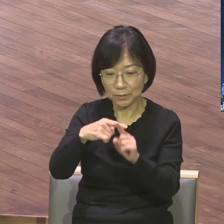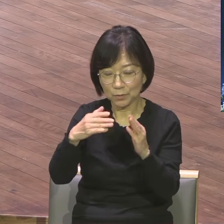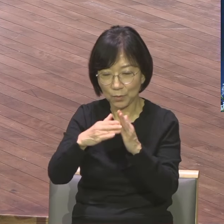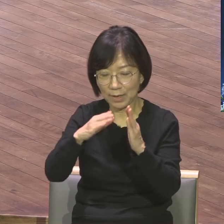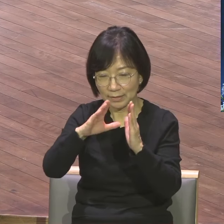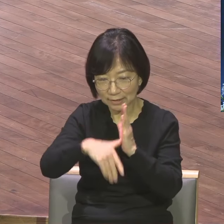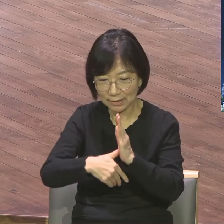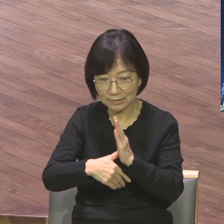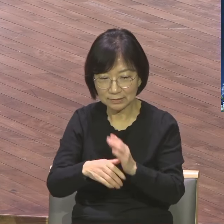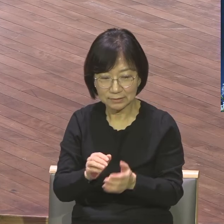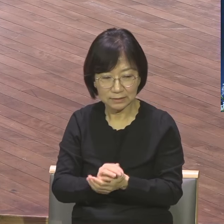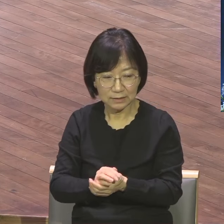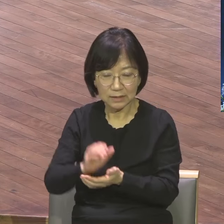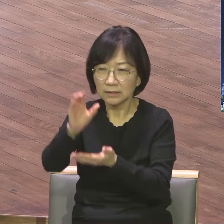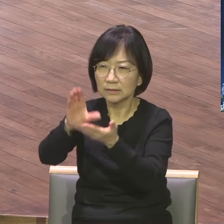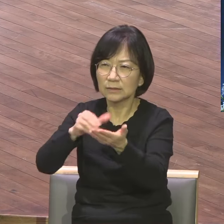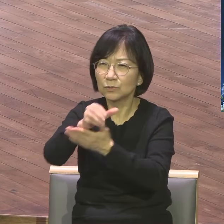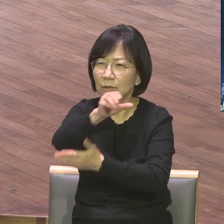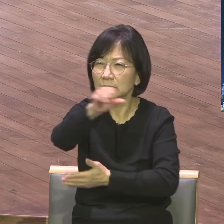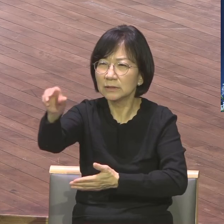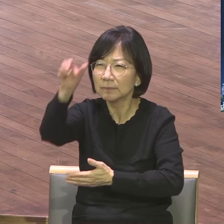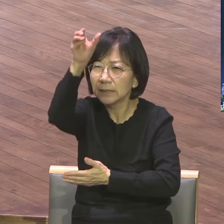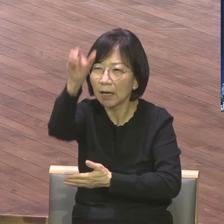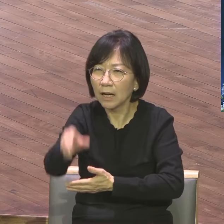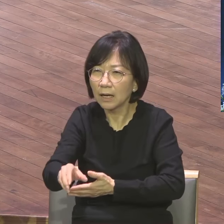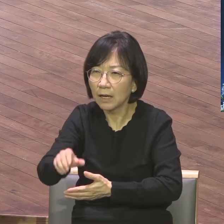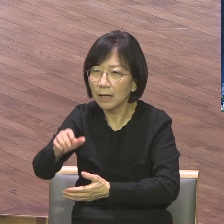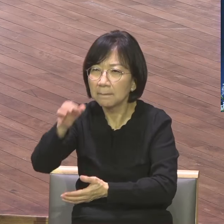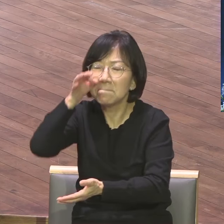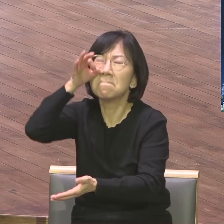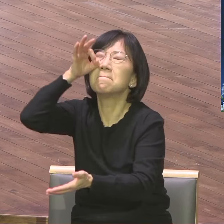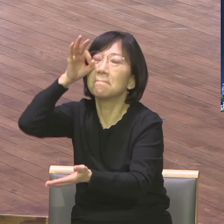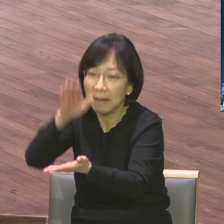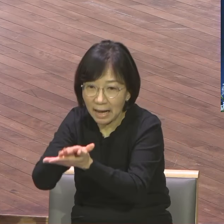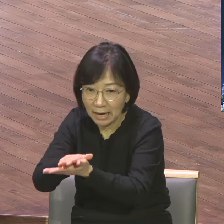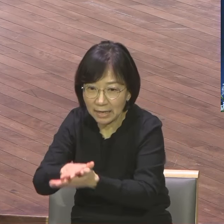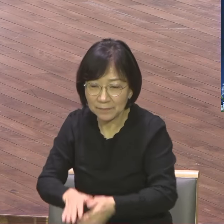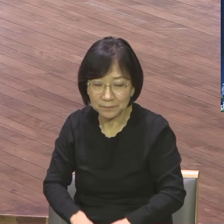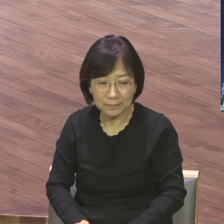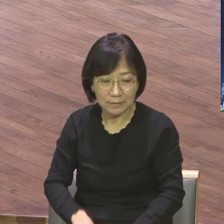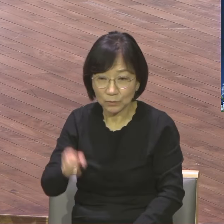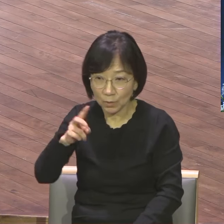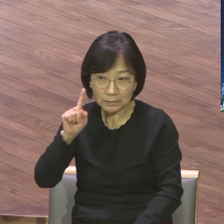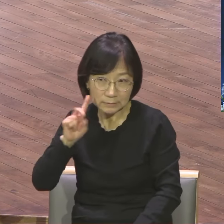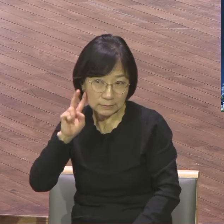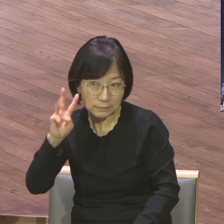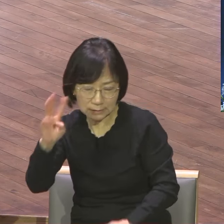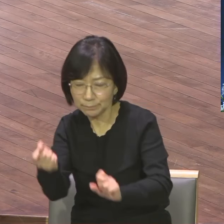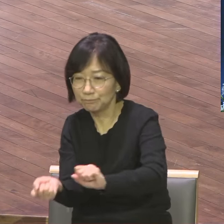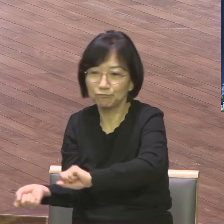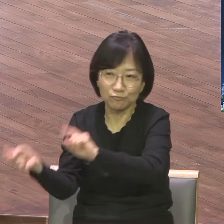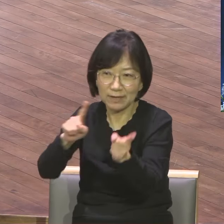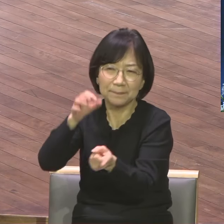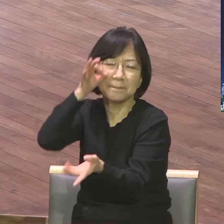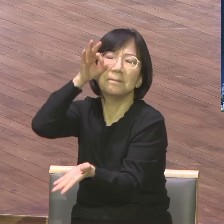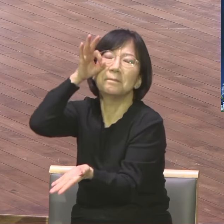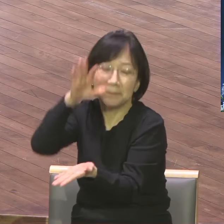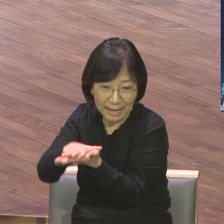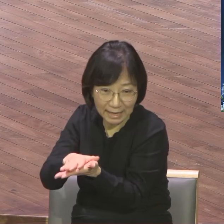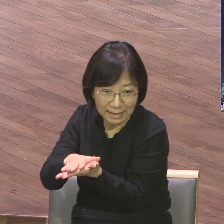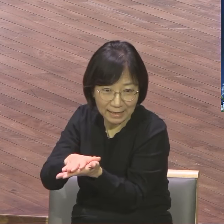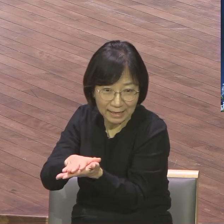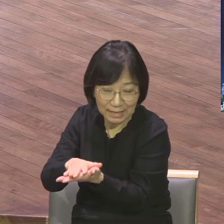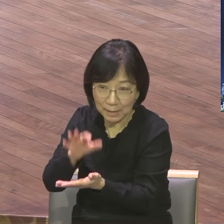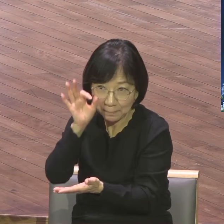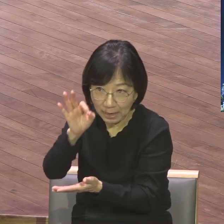그리스도의 십자가 사건을 봤고 초대교회 성도들은 그분이 3일 만에 부활하신 것을 봤어요. 보고 들은